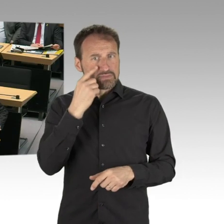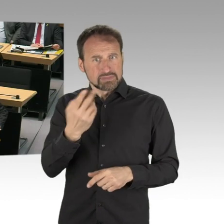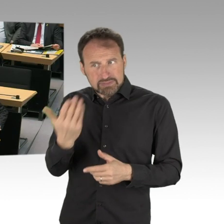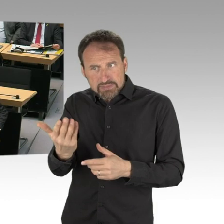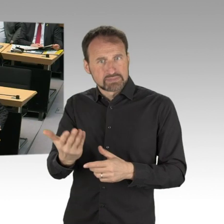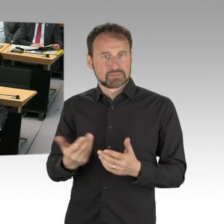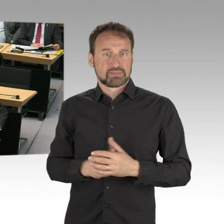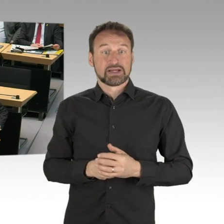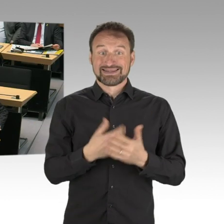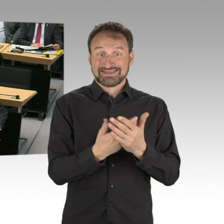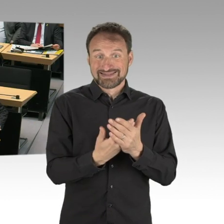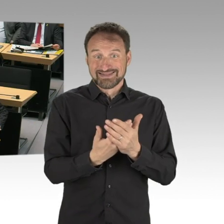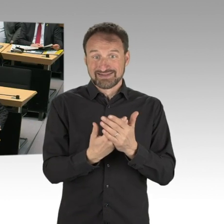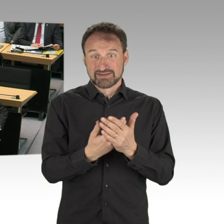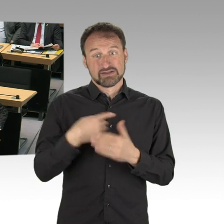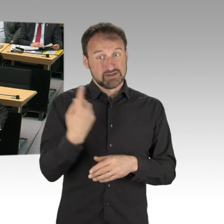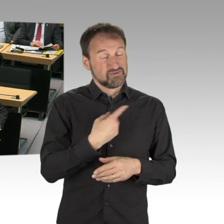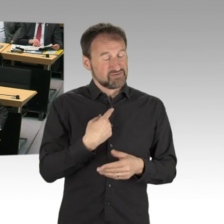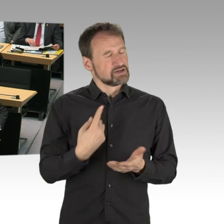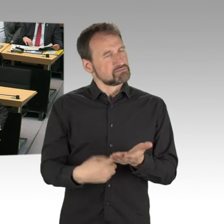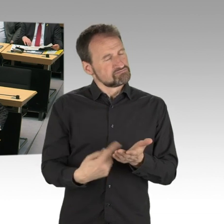lebendige Gedenkkultur ist.